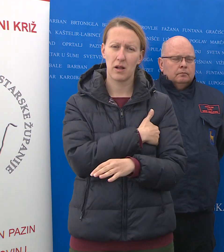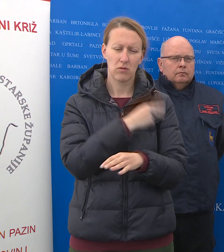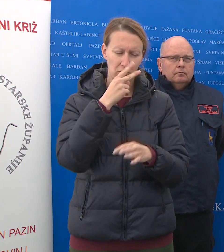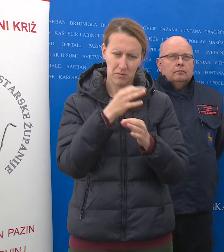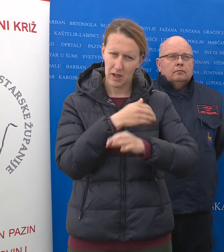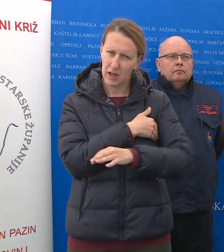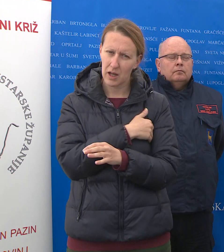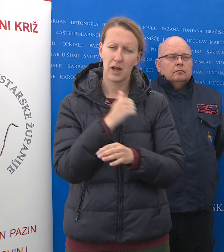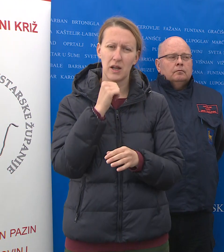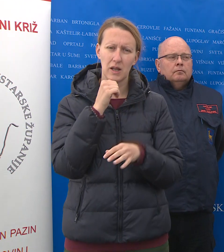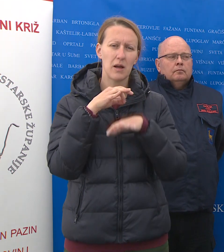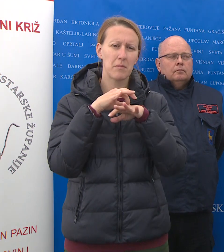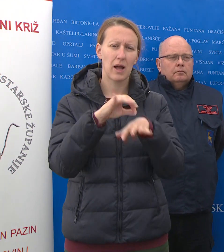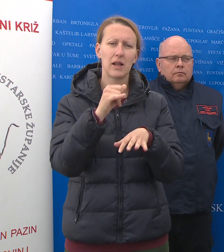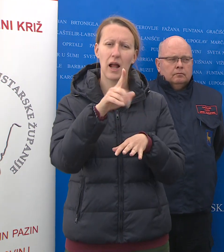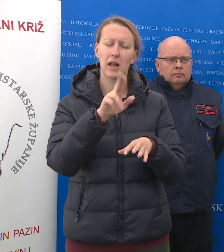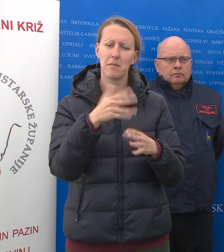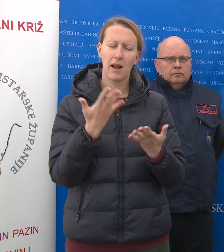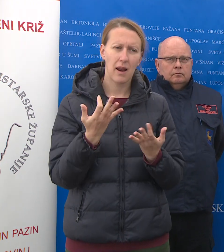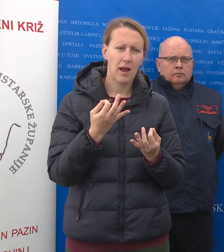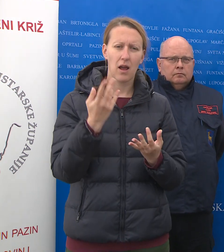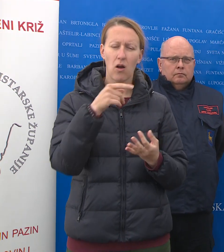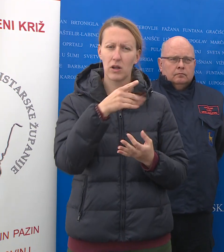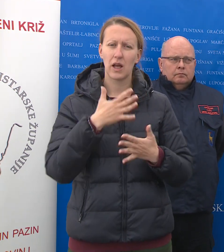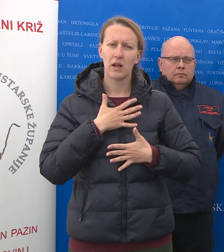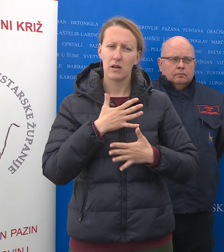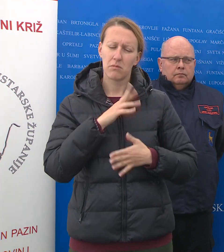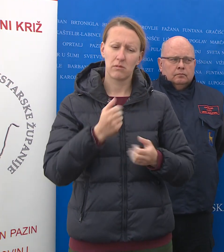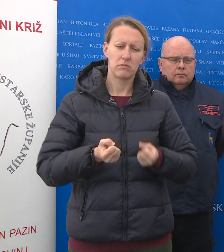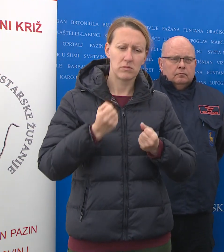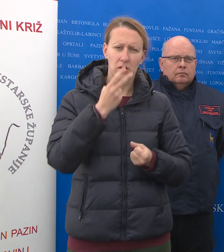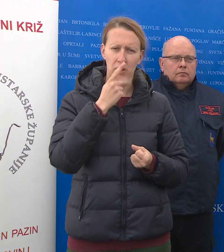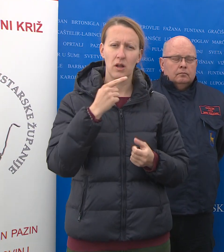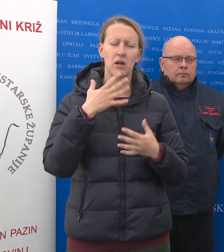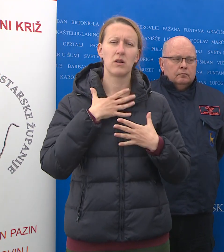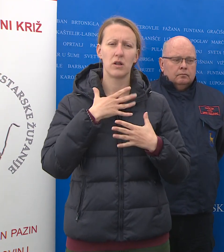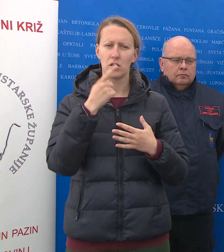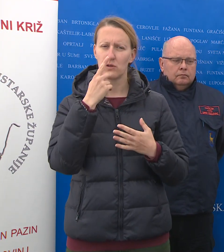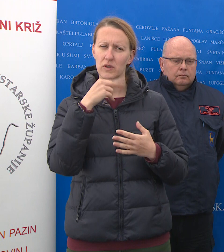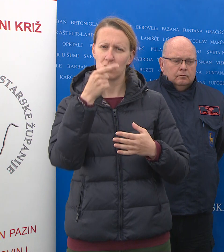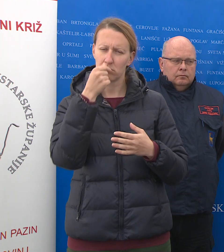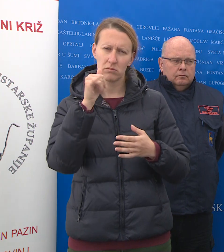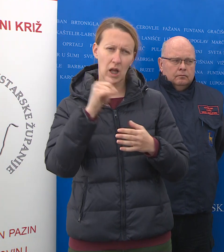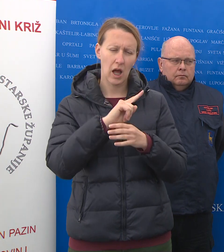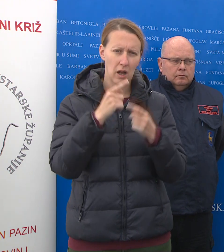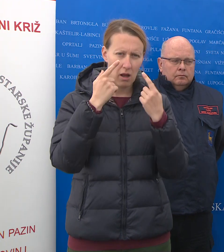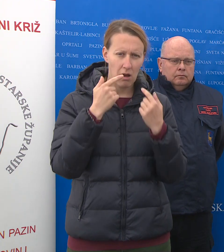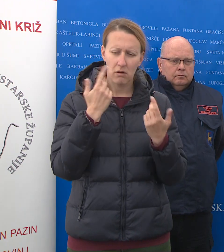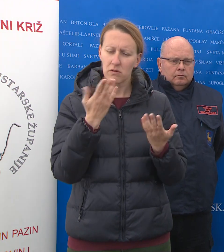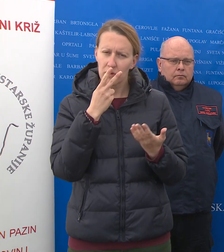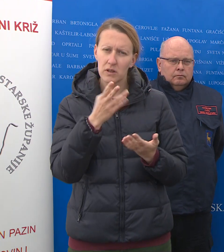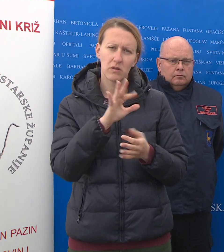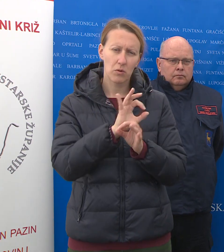temperatura i u principu se prati da li razvijaju nekakve od tih respiratornih simptoma ovog gornjeg respiratornog sustava. To je